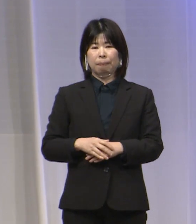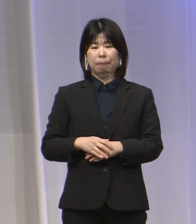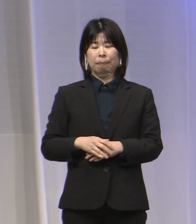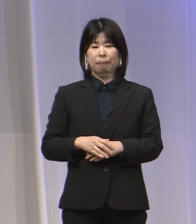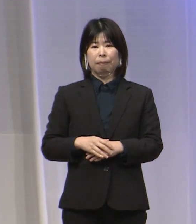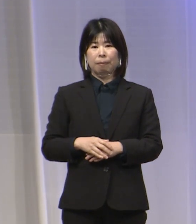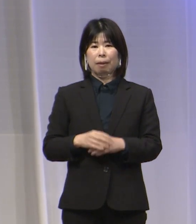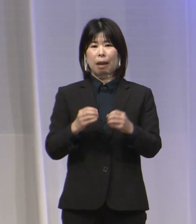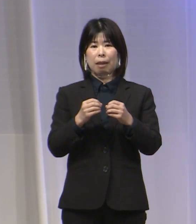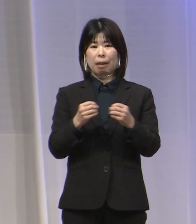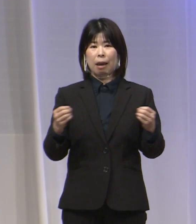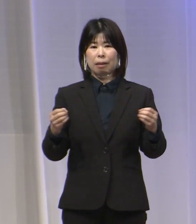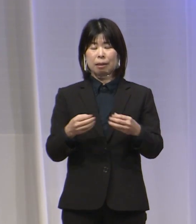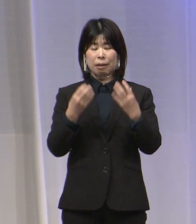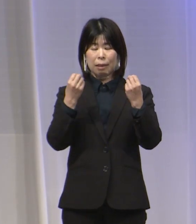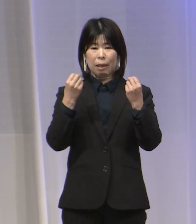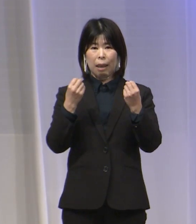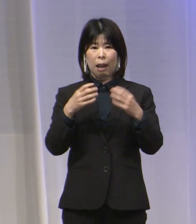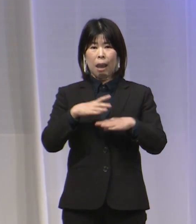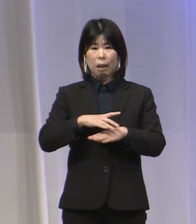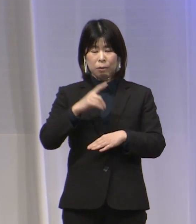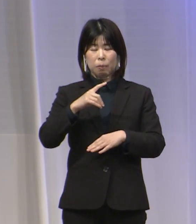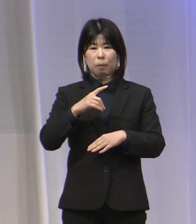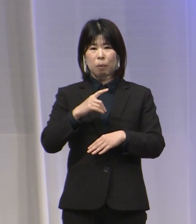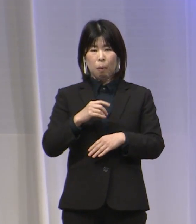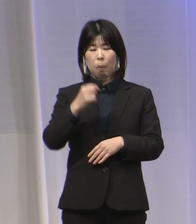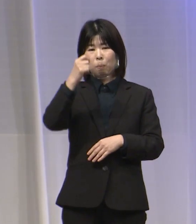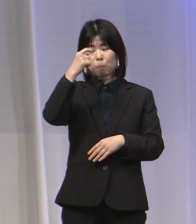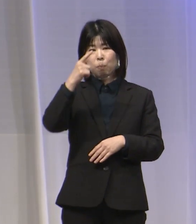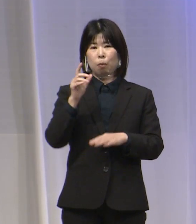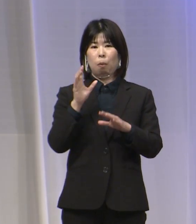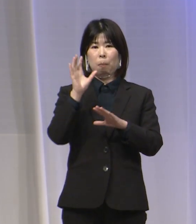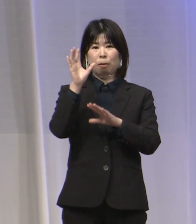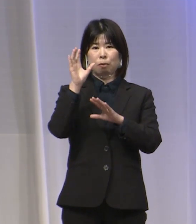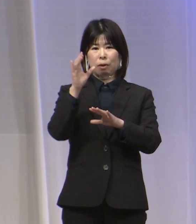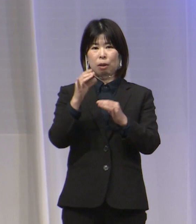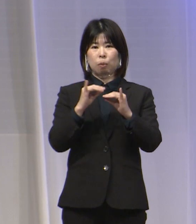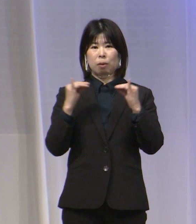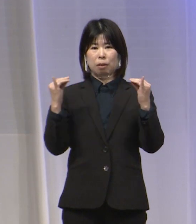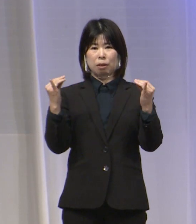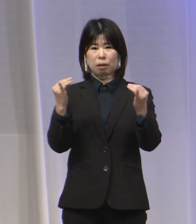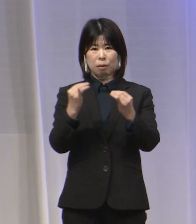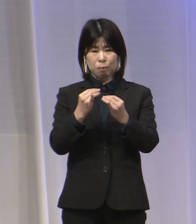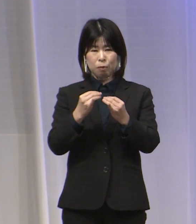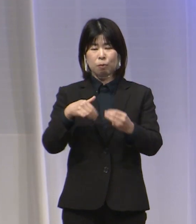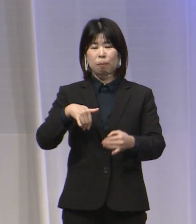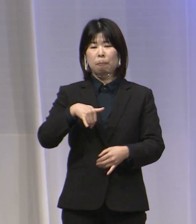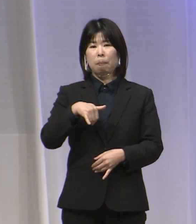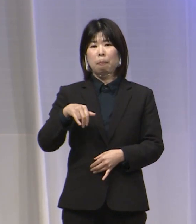長崎初のプロバスケットボールチーム長崎ベルかも誕生しました